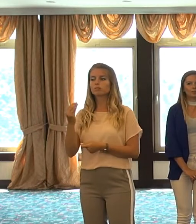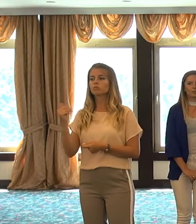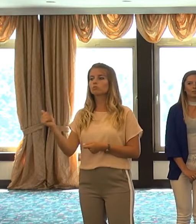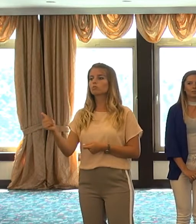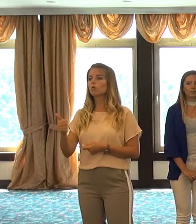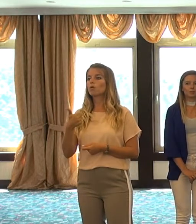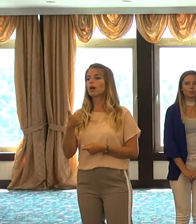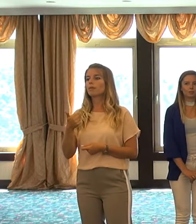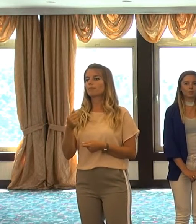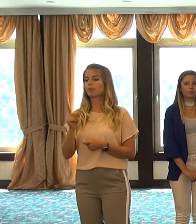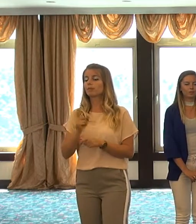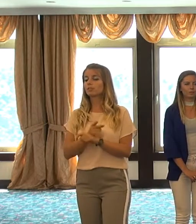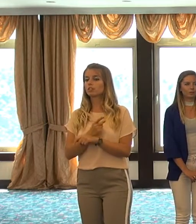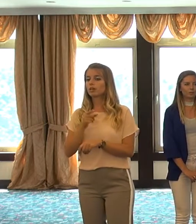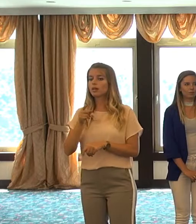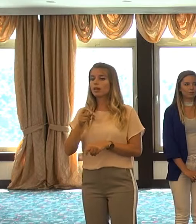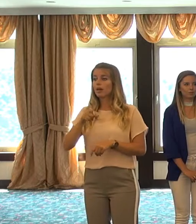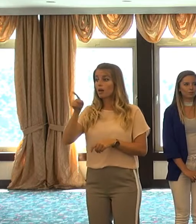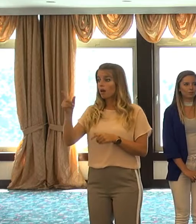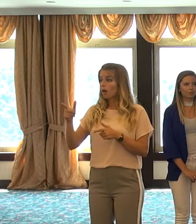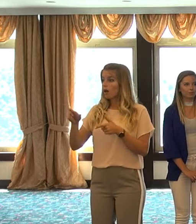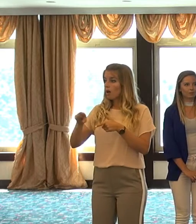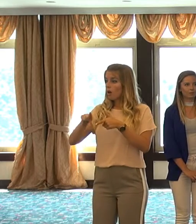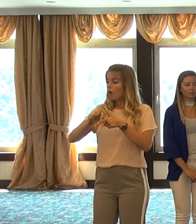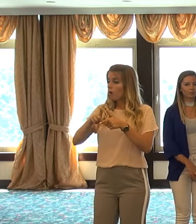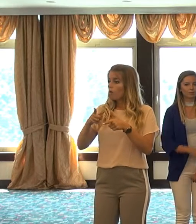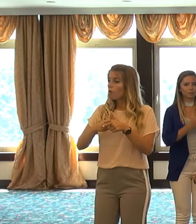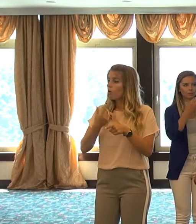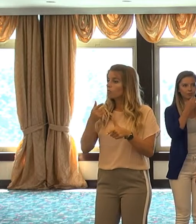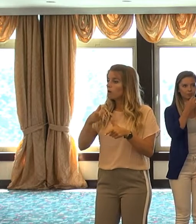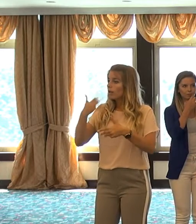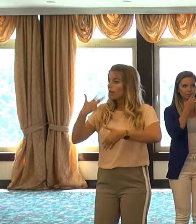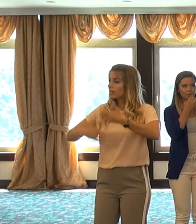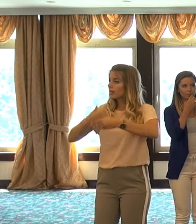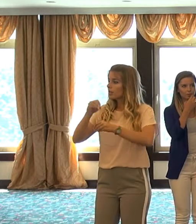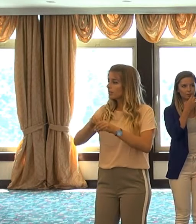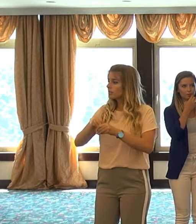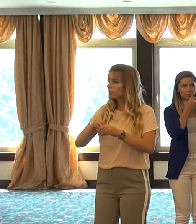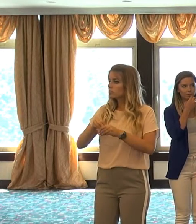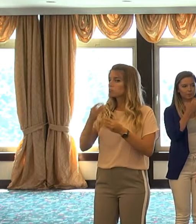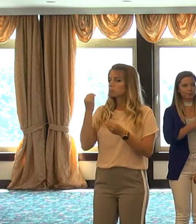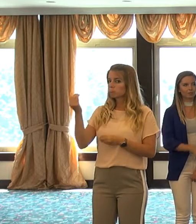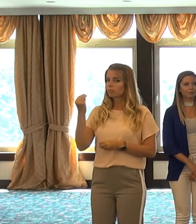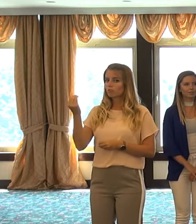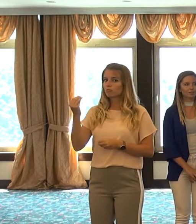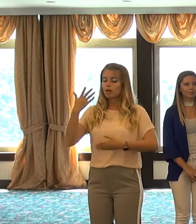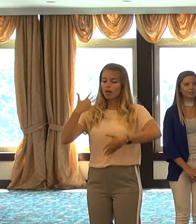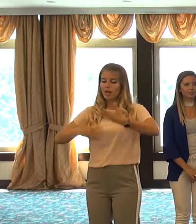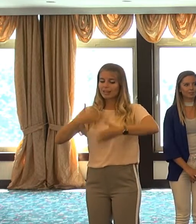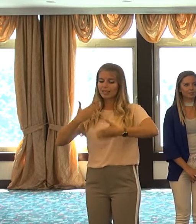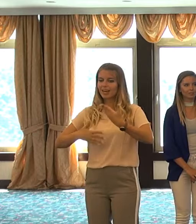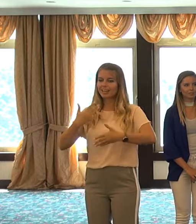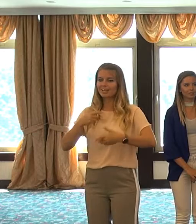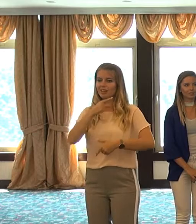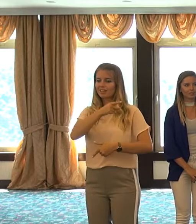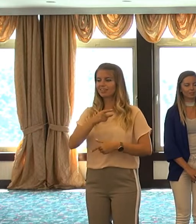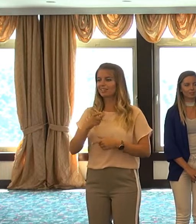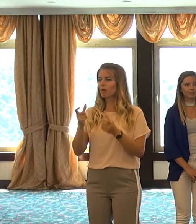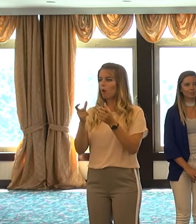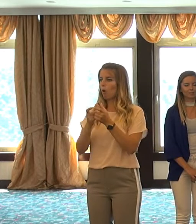şeydi. Etkinliği yaptığımız otel çoğu yerde bulamıyoruz. Engelliler için uygun bir oteldi. Hatta bir akşam engellilerle ilgili bir odada